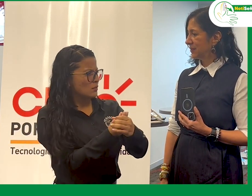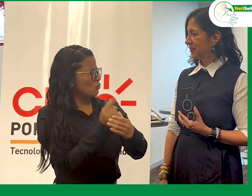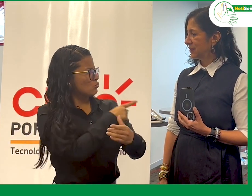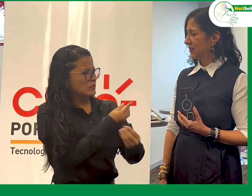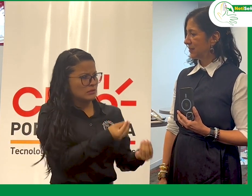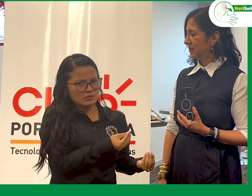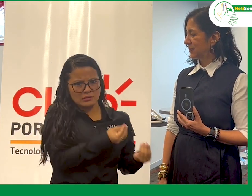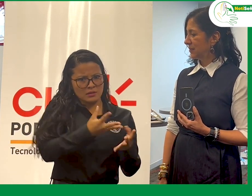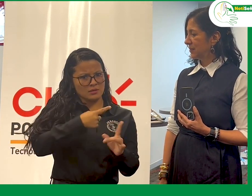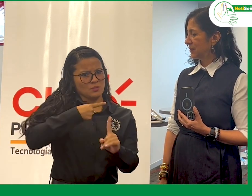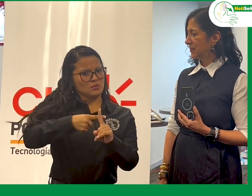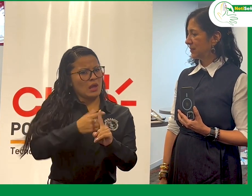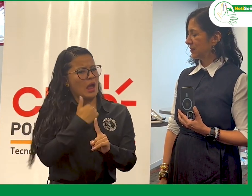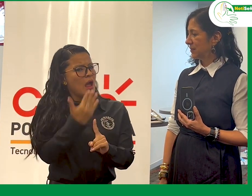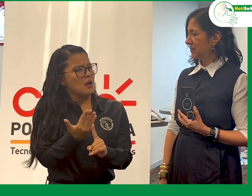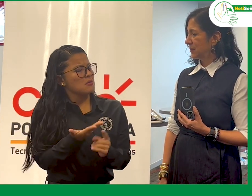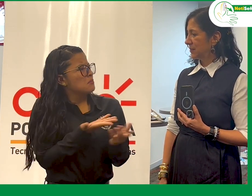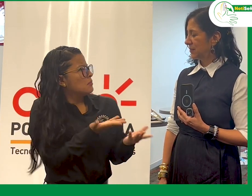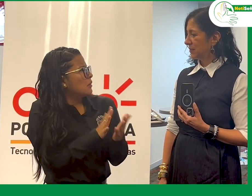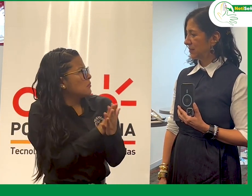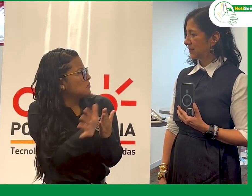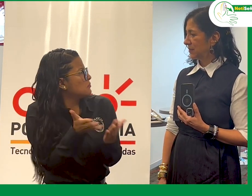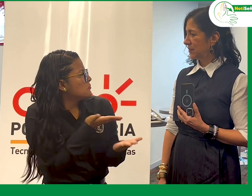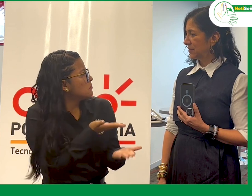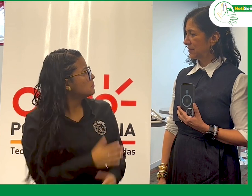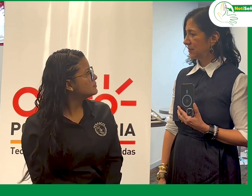¿Qué aportan ustedes para que eso se logre?